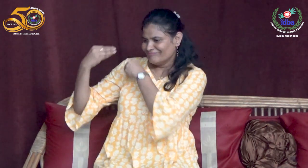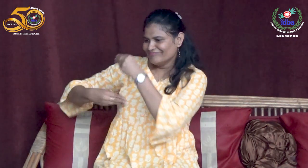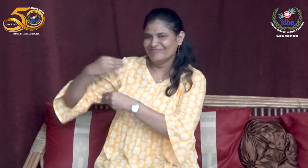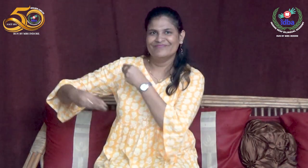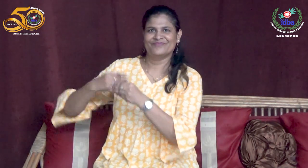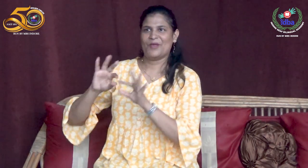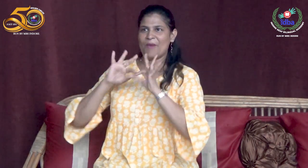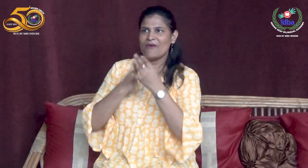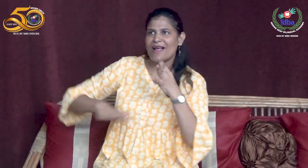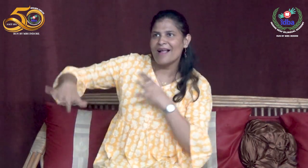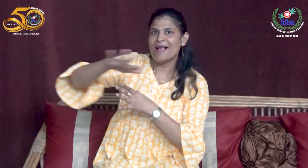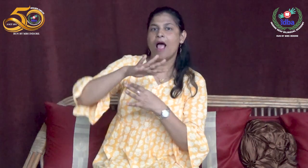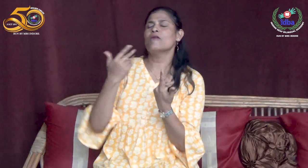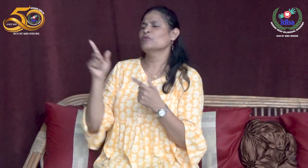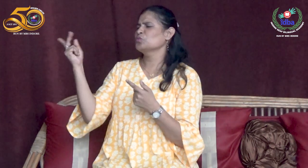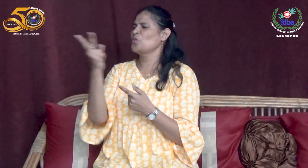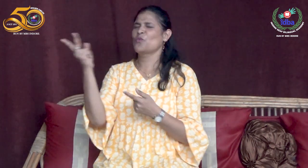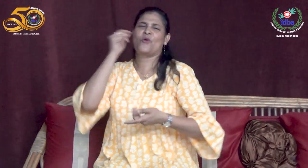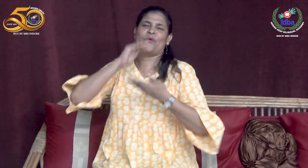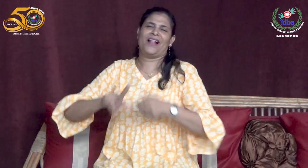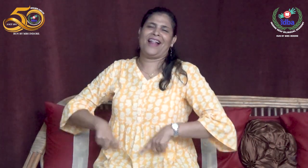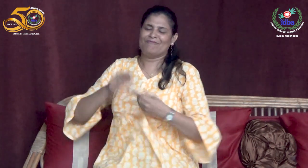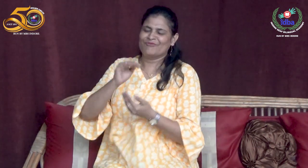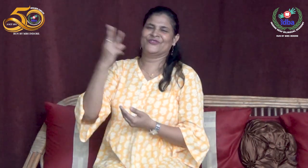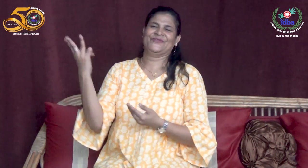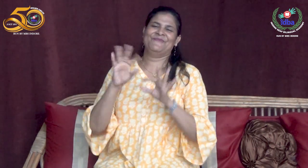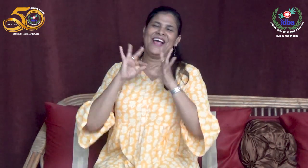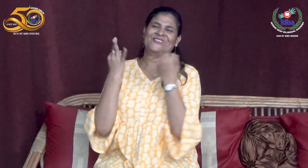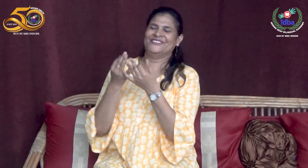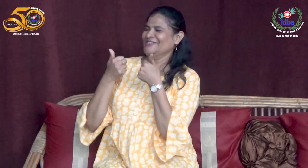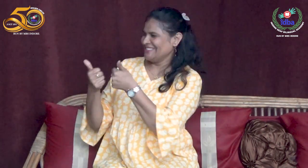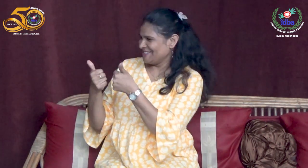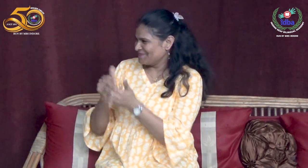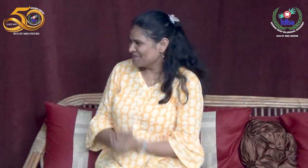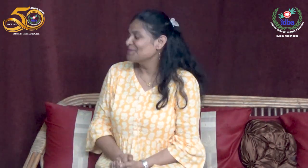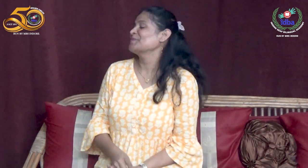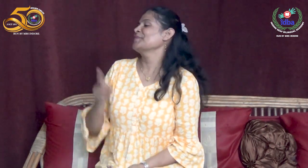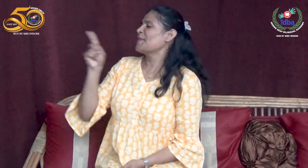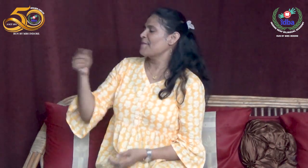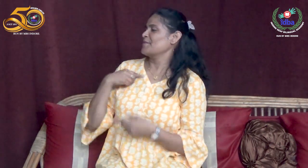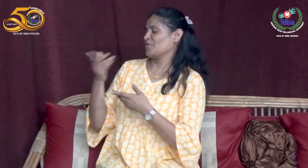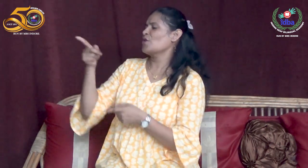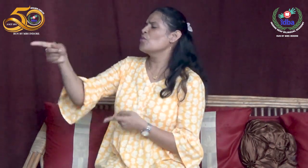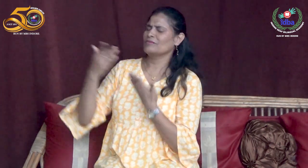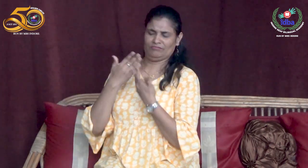करनी चाहिए। इतने टाइम से हमारे जो परिवार वाले हम लोग को सब लोग काम करता है। अभी तो हस्बैंड वाइफ और उनका बेटा, 3 ही की फैमिली है, तो किसी को तो करना